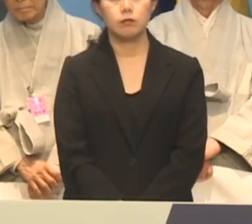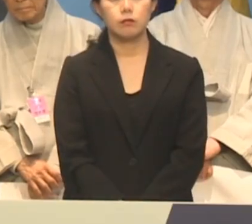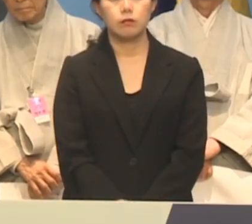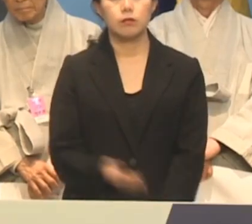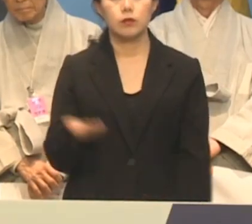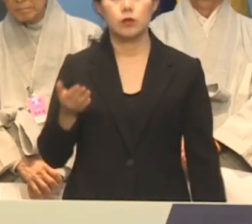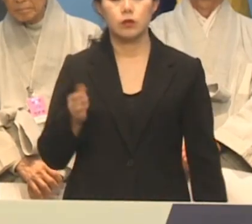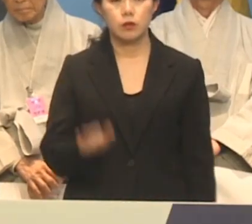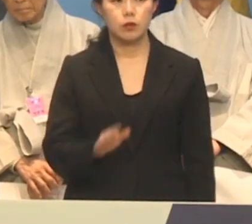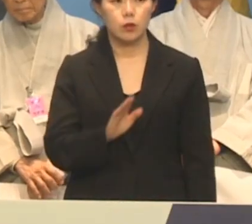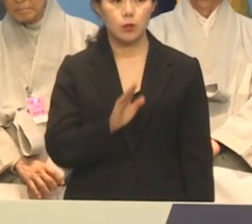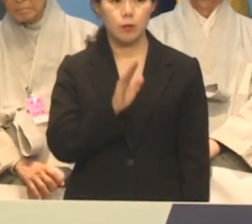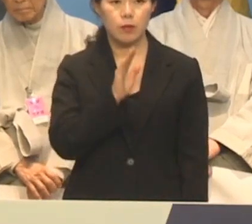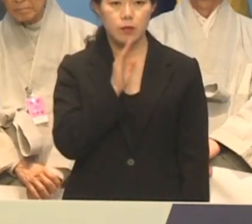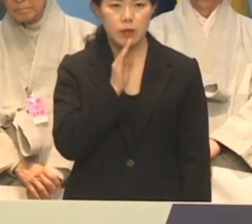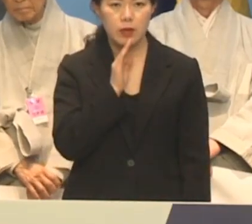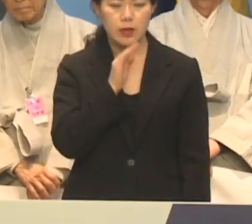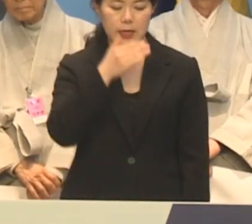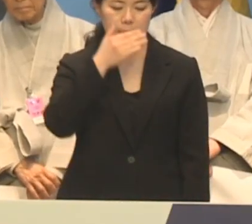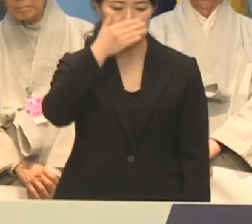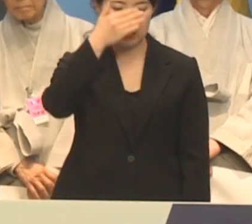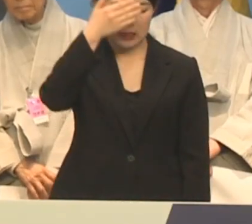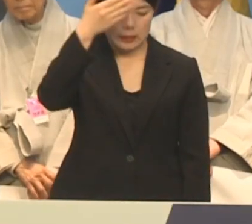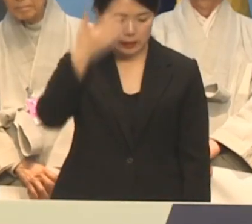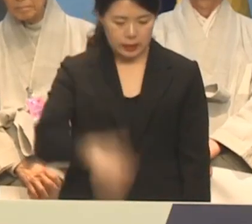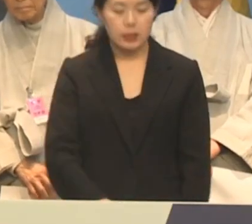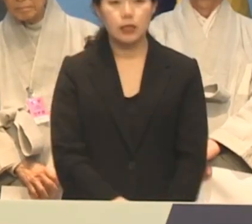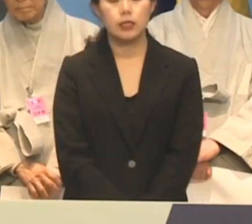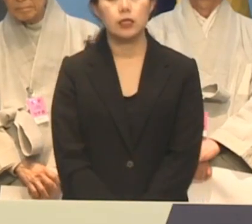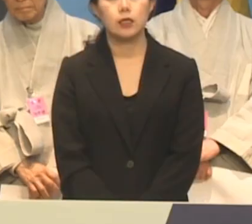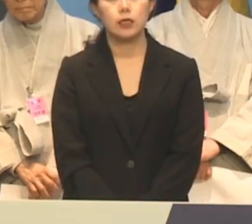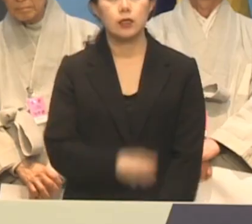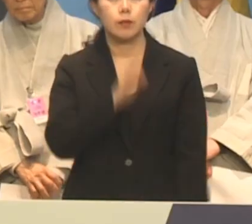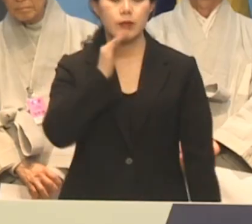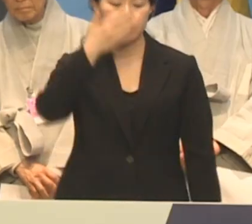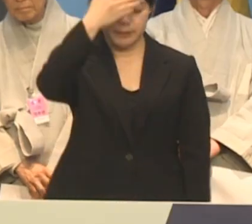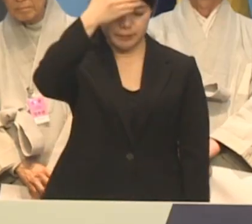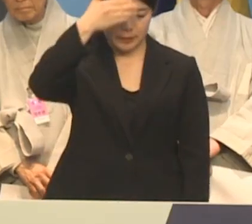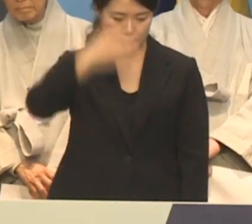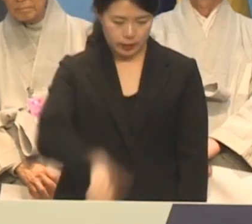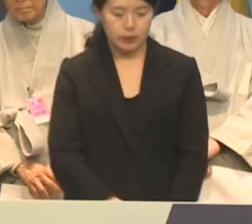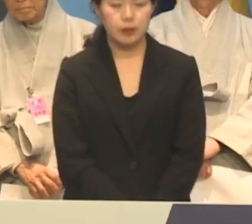그러나 참으로 불행 중 다행입니다. 참으로 다행입니다.